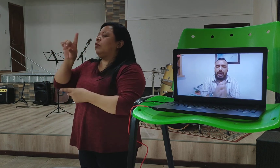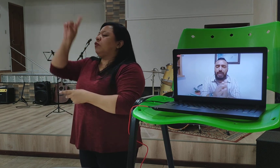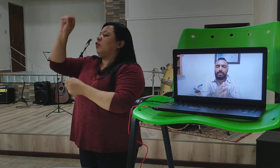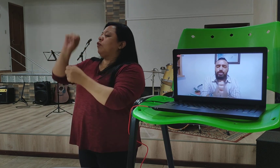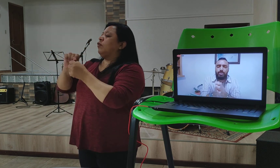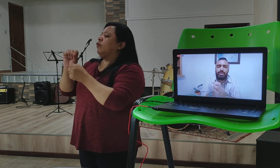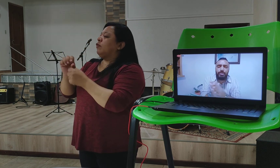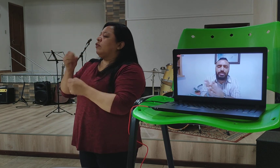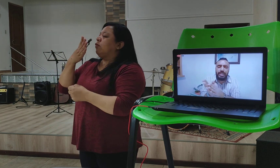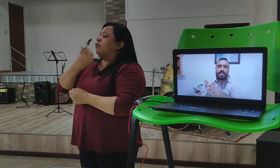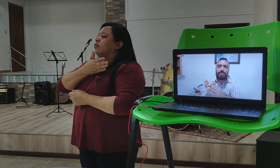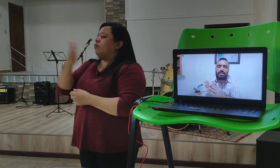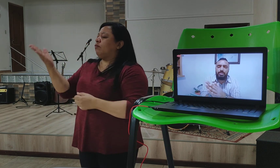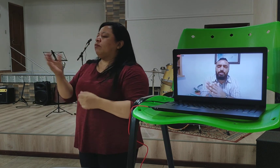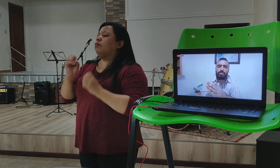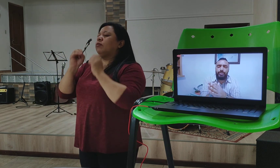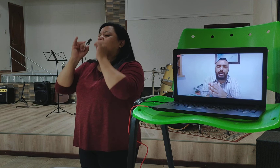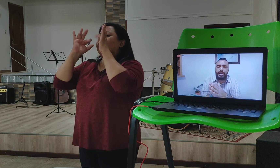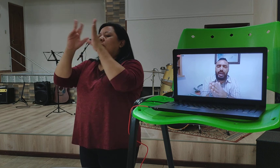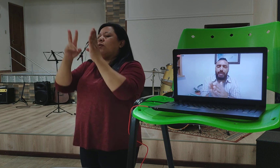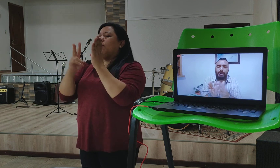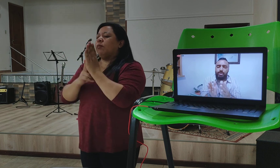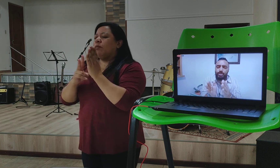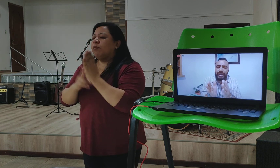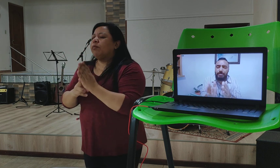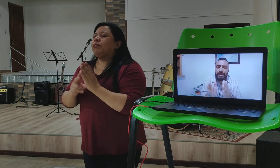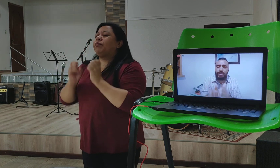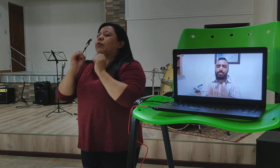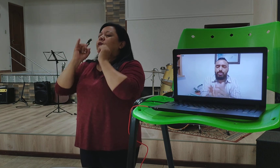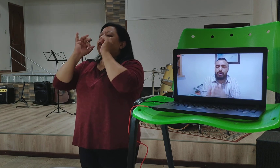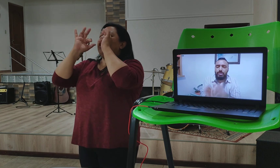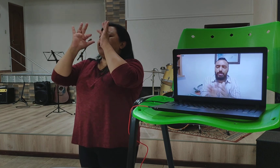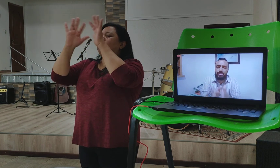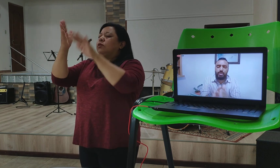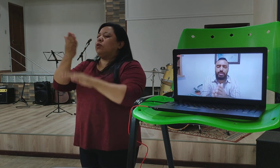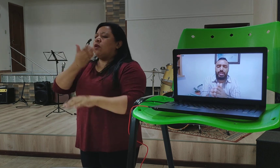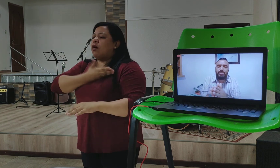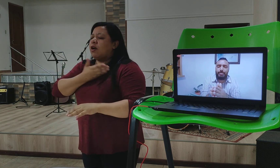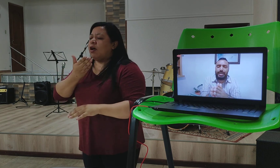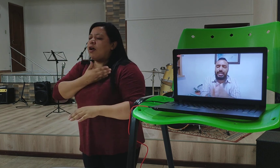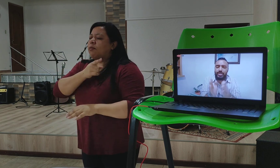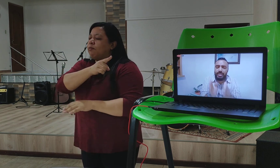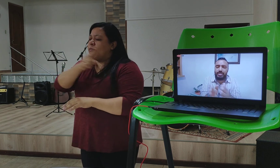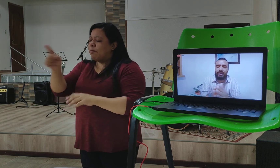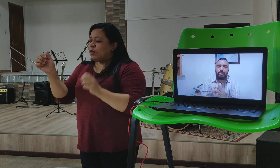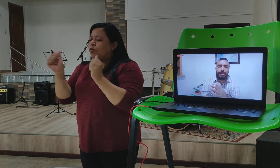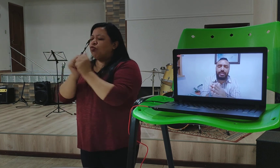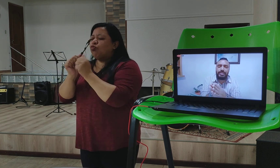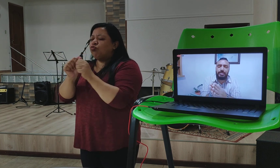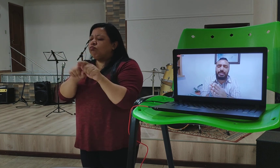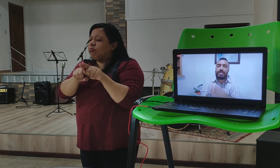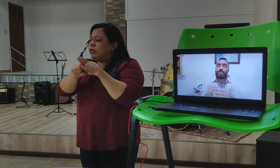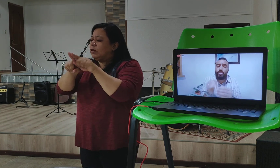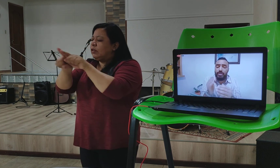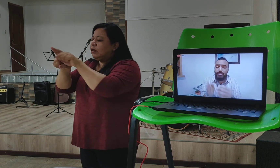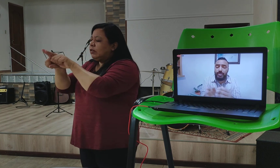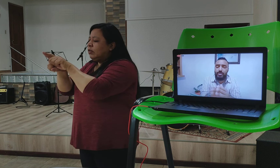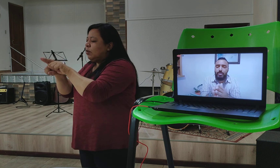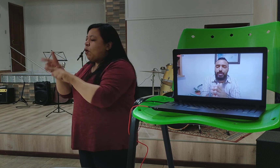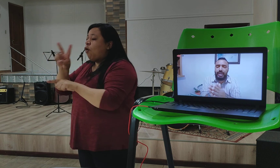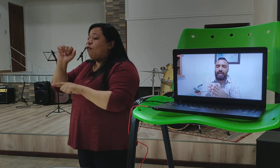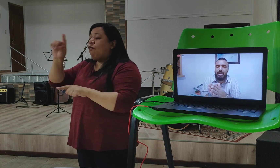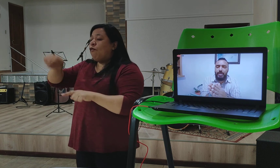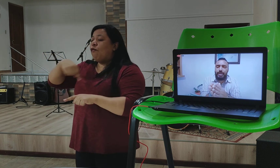bem. Abençoa os irmãos da Igreja Batista do Rio Verde, abençoa os amigos dos irmãos que curtiram a página, que estão acompanhando essa mensagem ou que